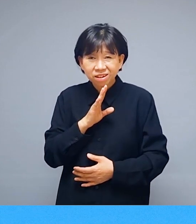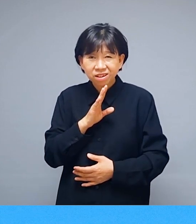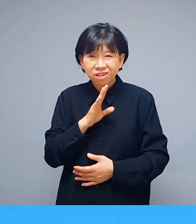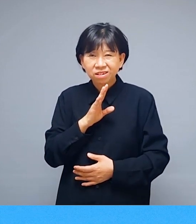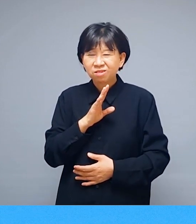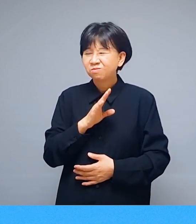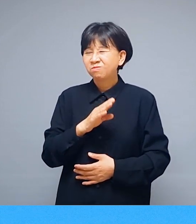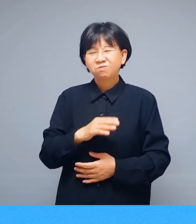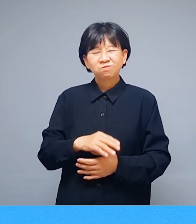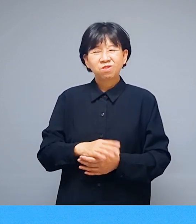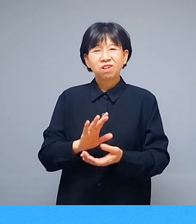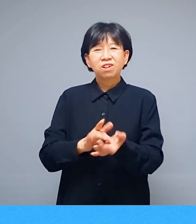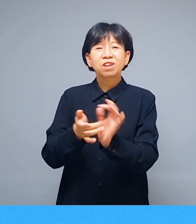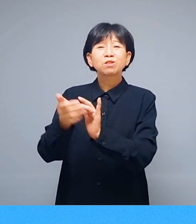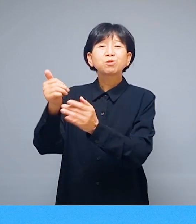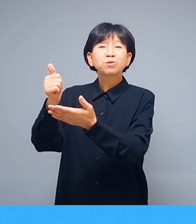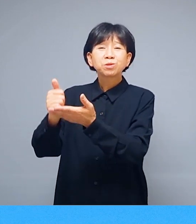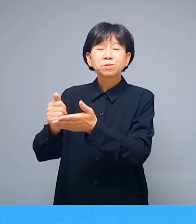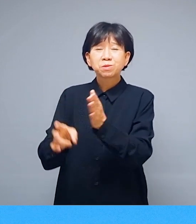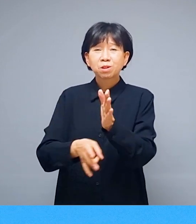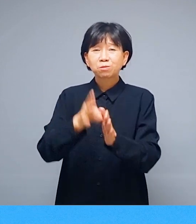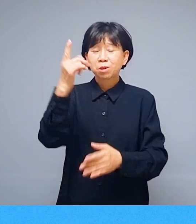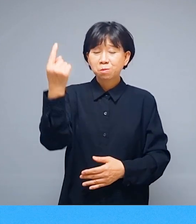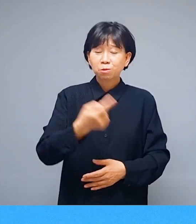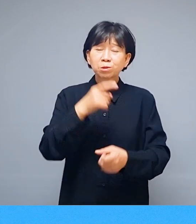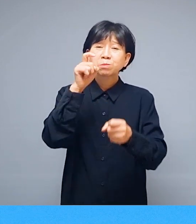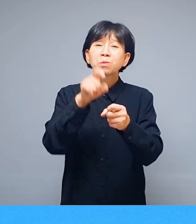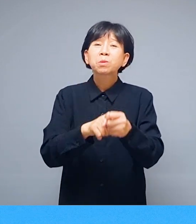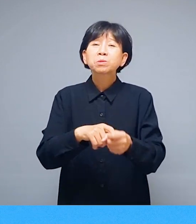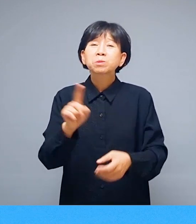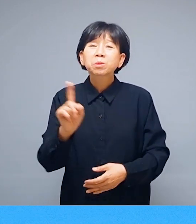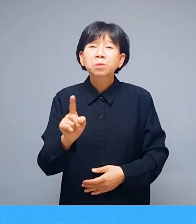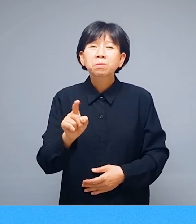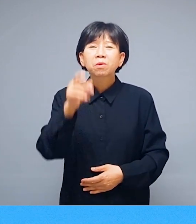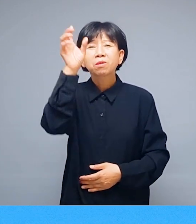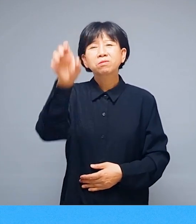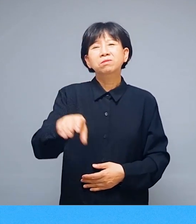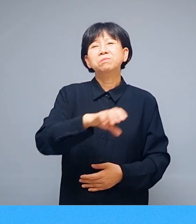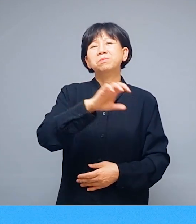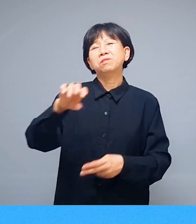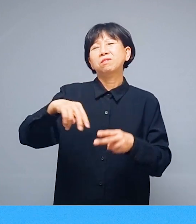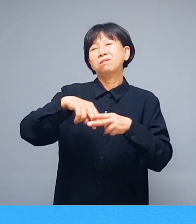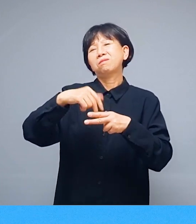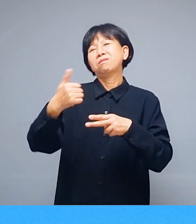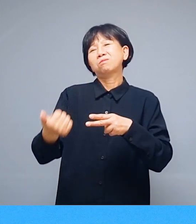사실 그 예수님이 예루살렘에 입성하시는 것은 죽으러 들어가시는 길이잖아요.